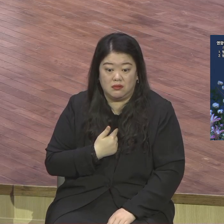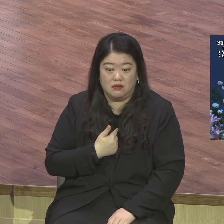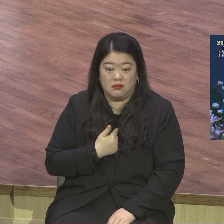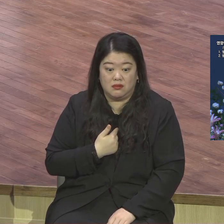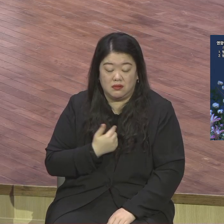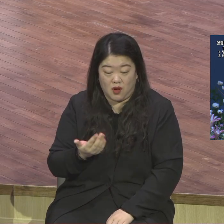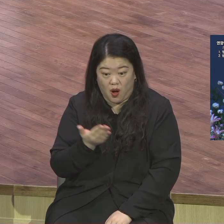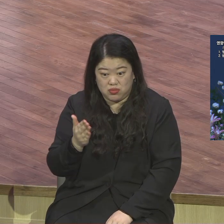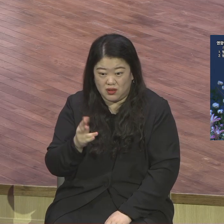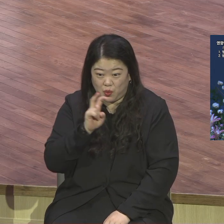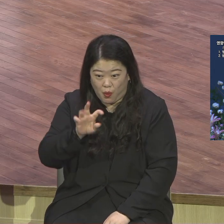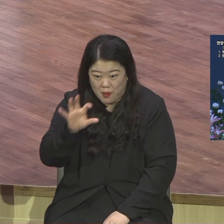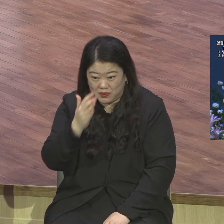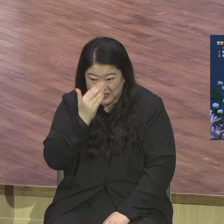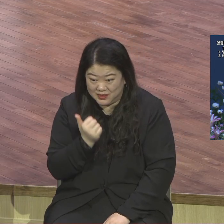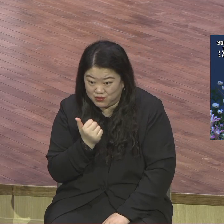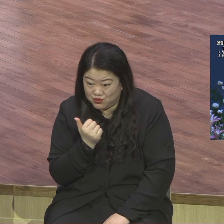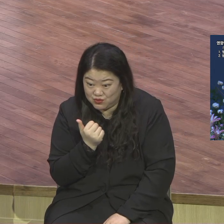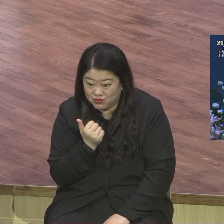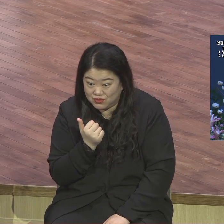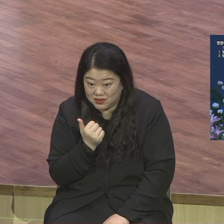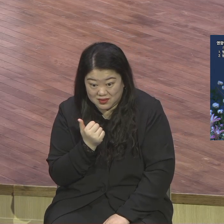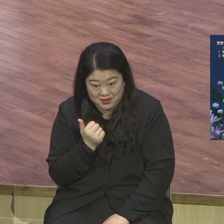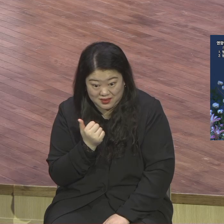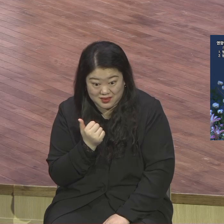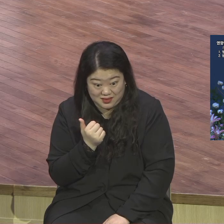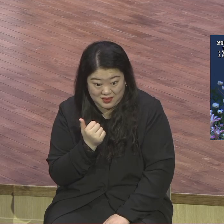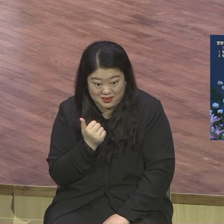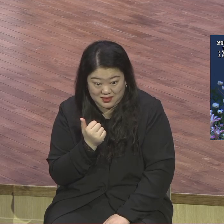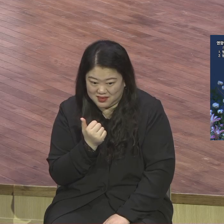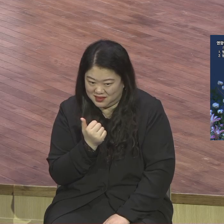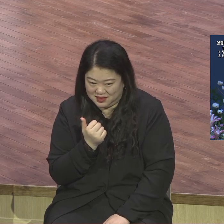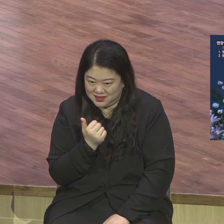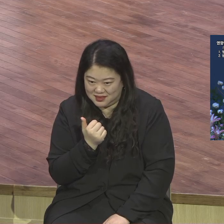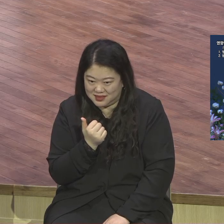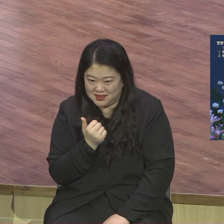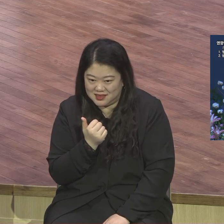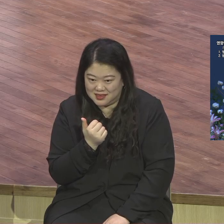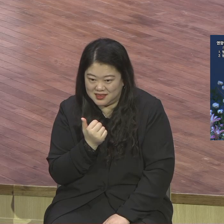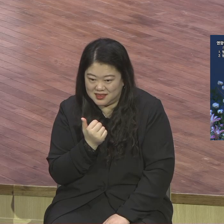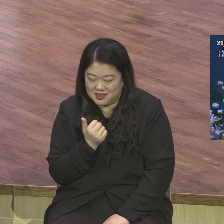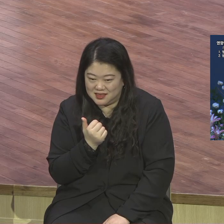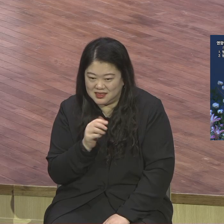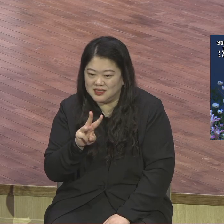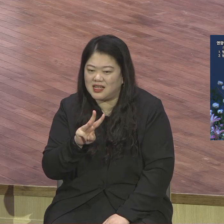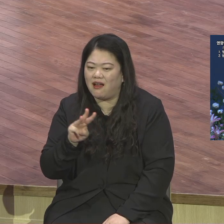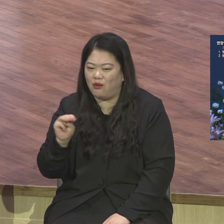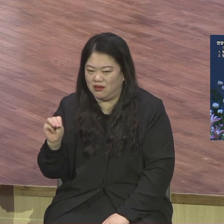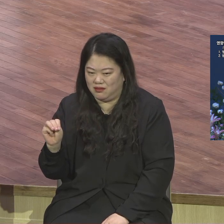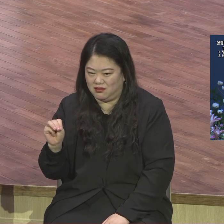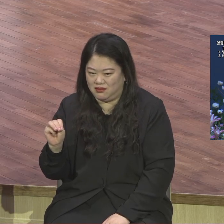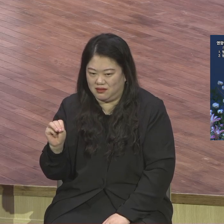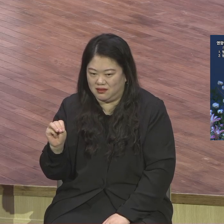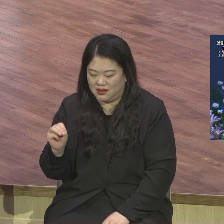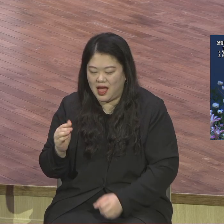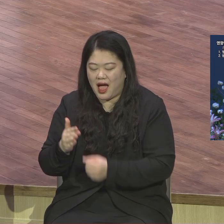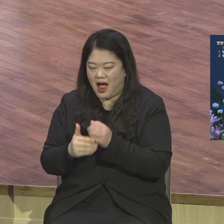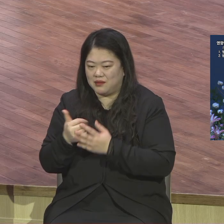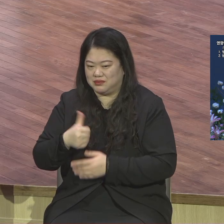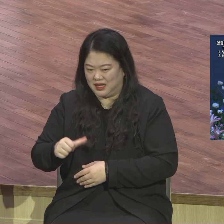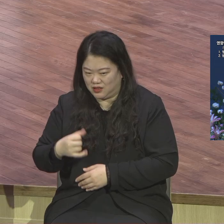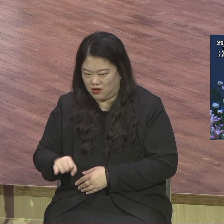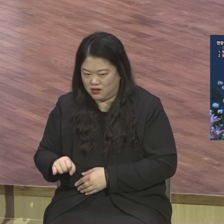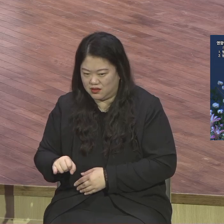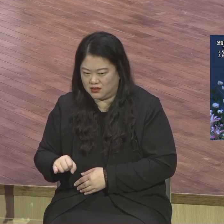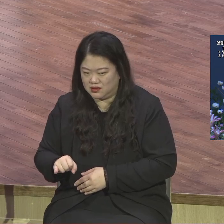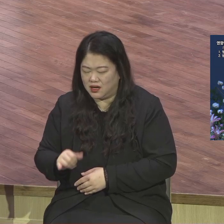이거 하나만 봐도 야 영견이 다르구나. 그럼 여러분도 달라야 돼요. 딴 교회에서 종교생활